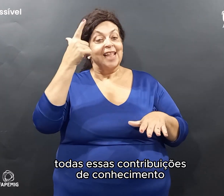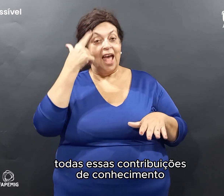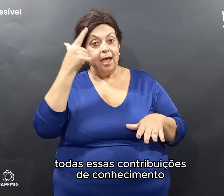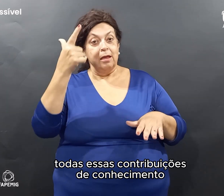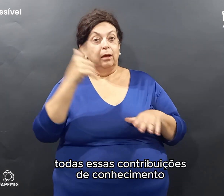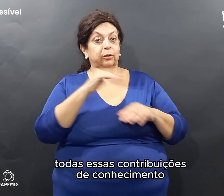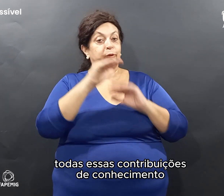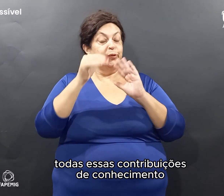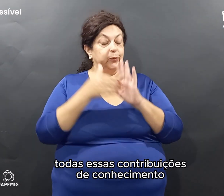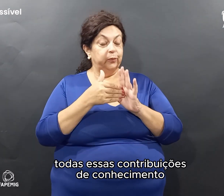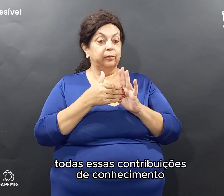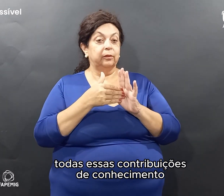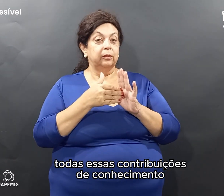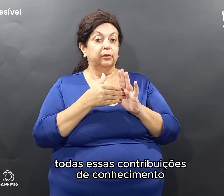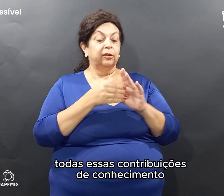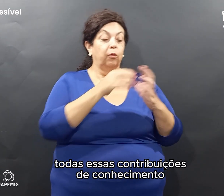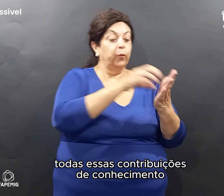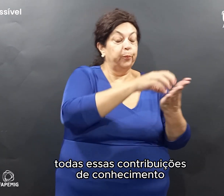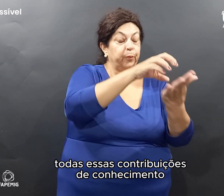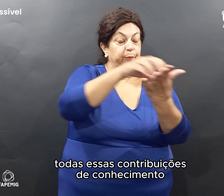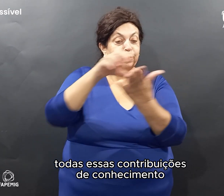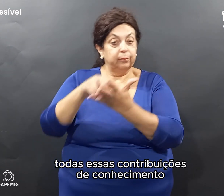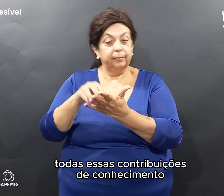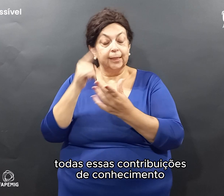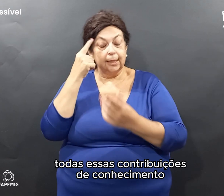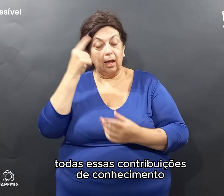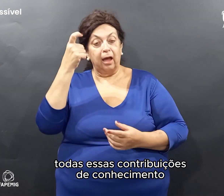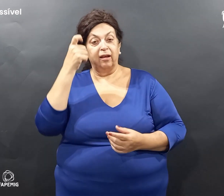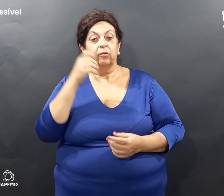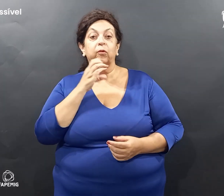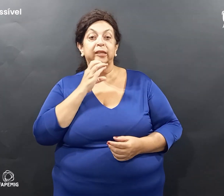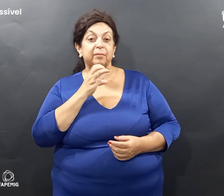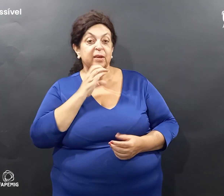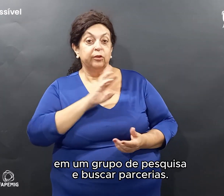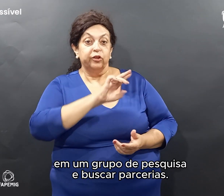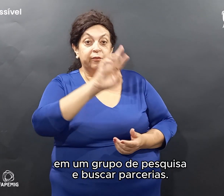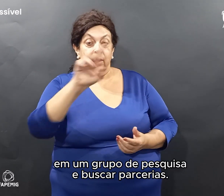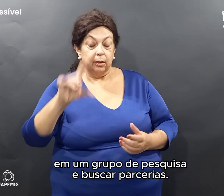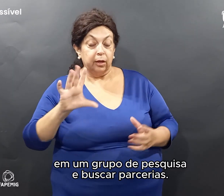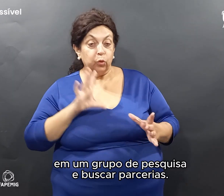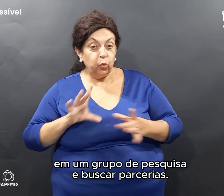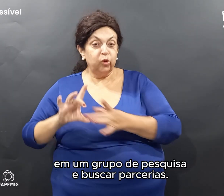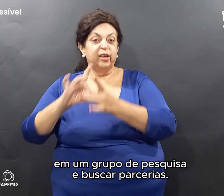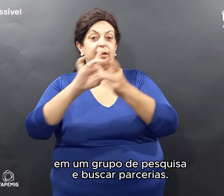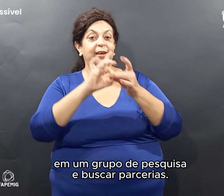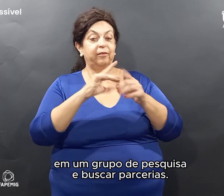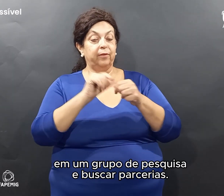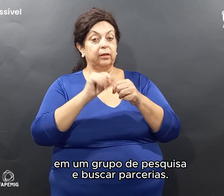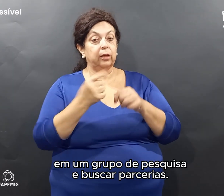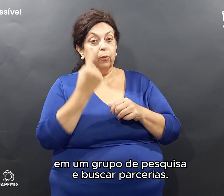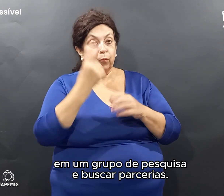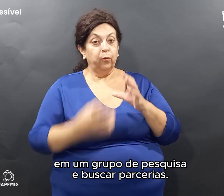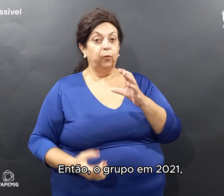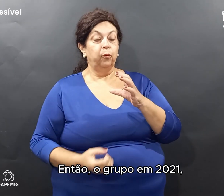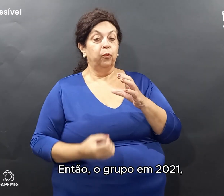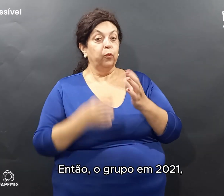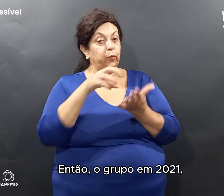essas contribuições de conhecimento, né, em um grupo de pesquisa e buscar parcerias. Então,